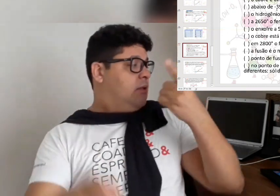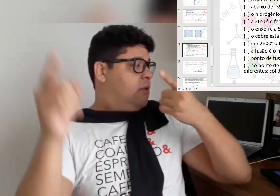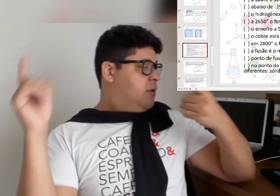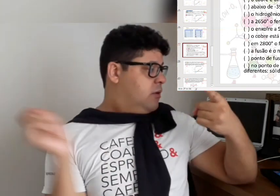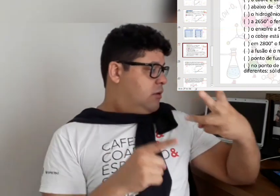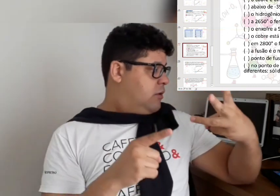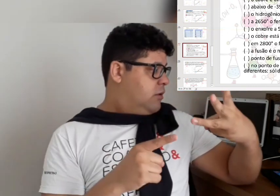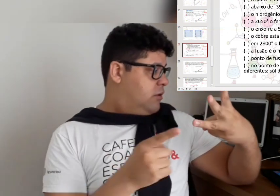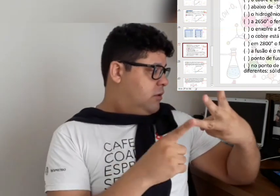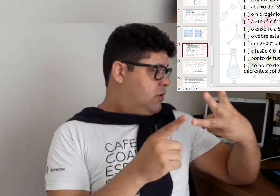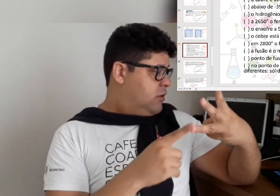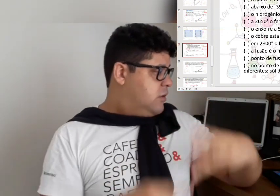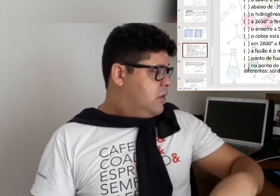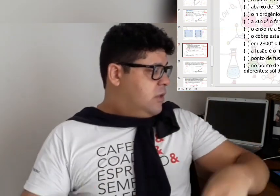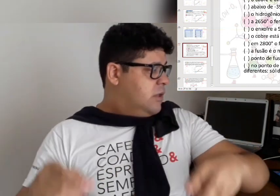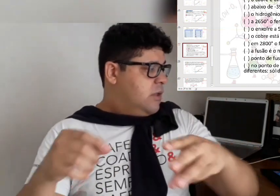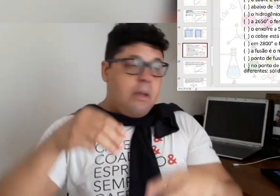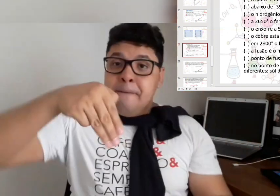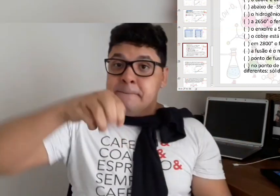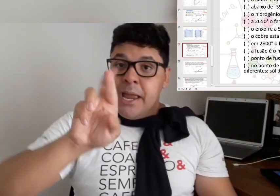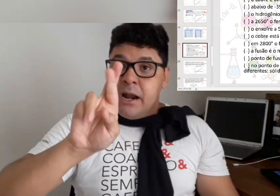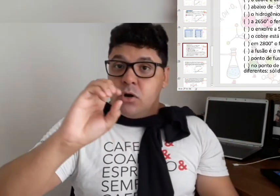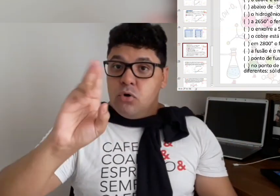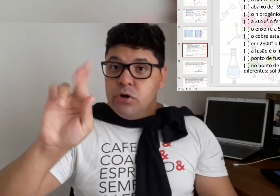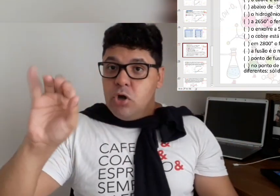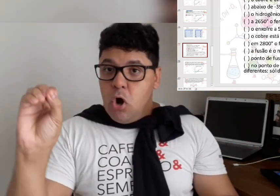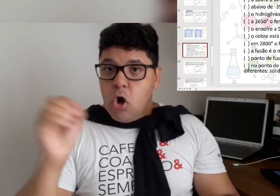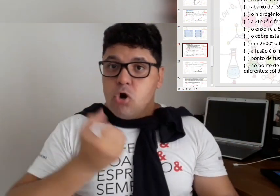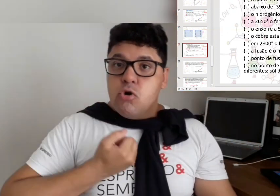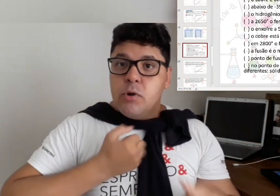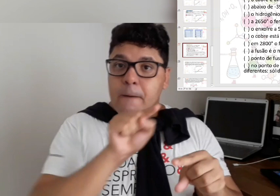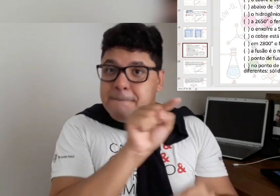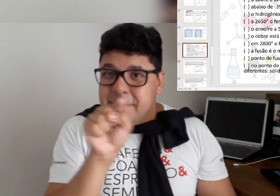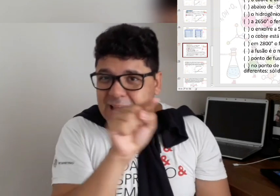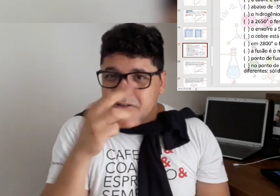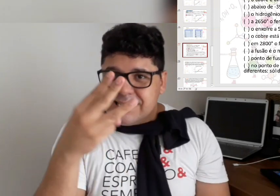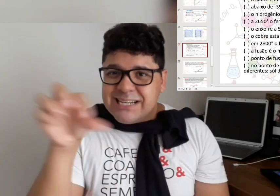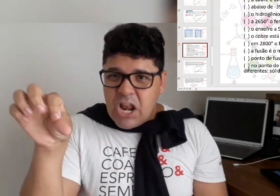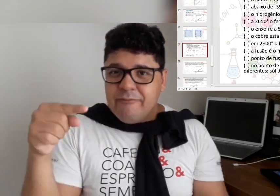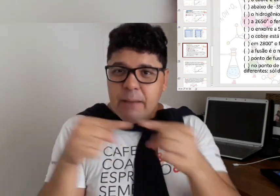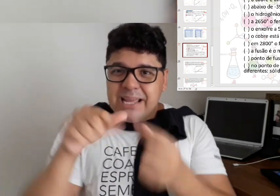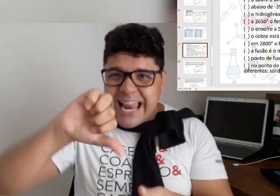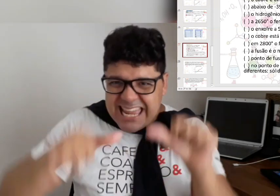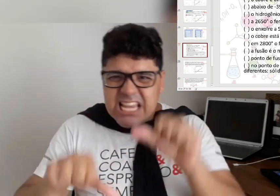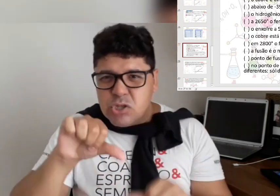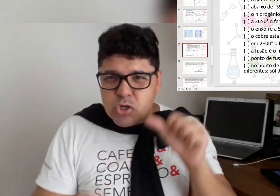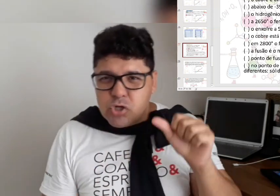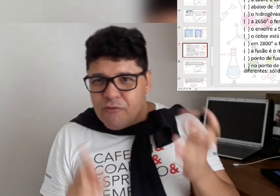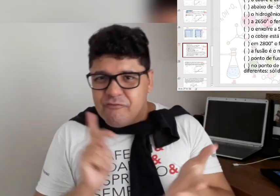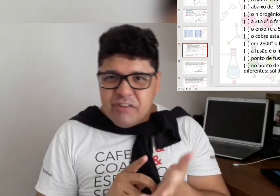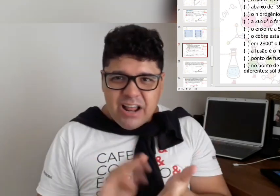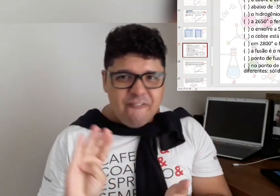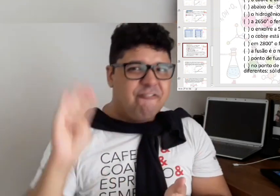Abaixo de 39 graus, o mercúrio está no estado líquido. Então, você vai ver lá para mim na tabelinha.